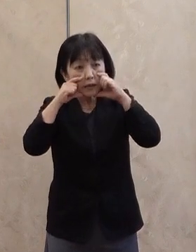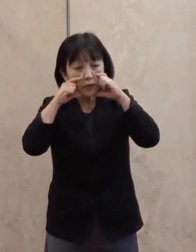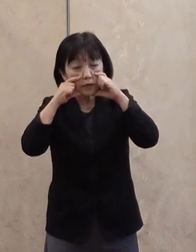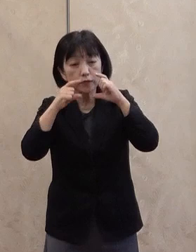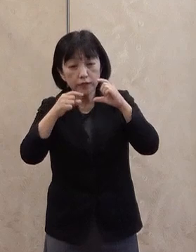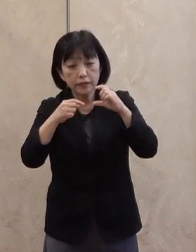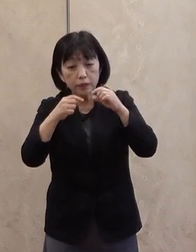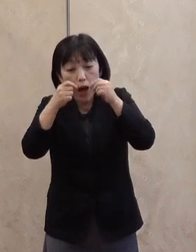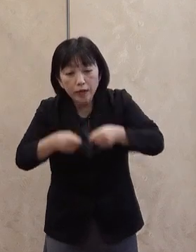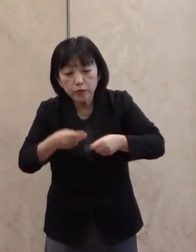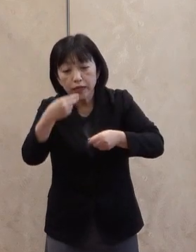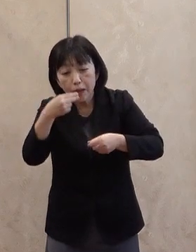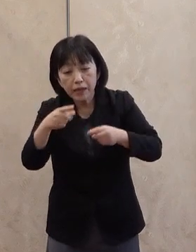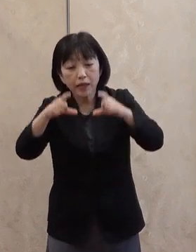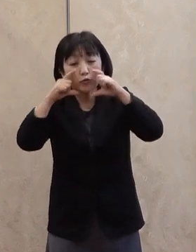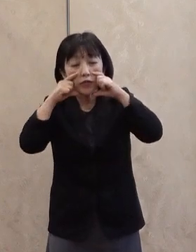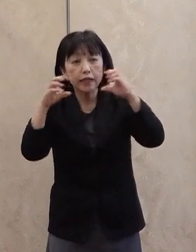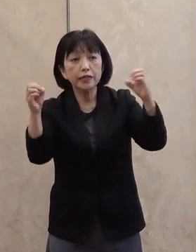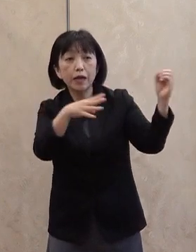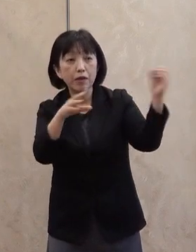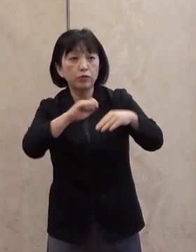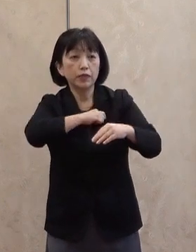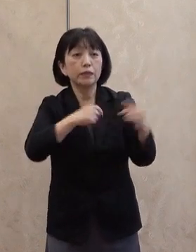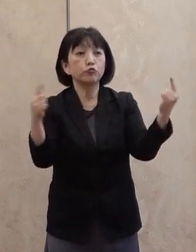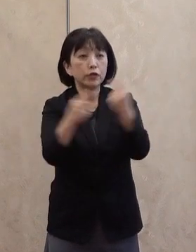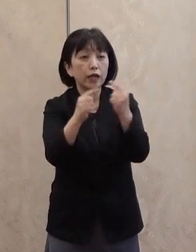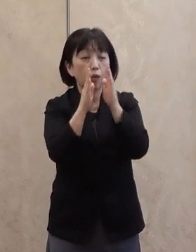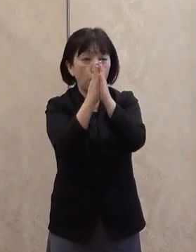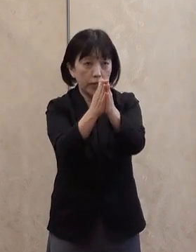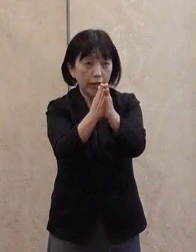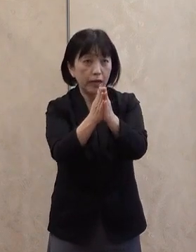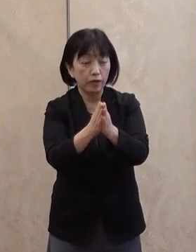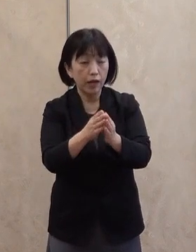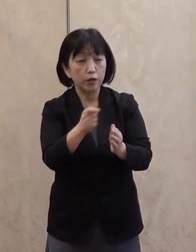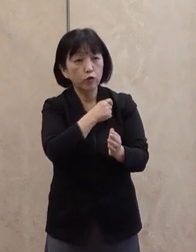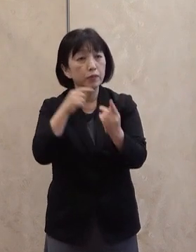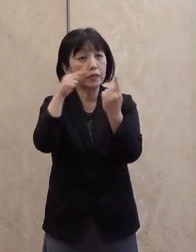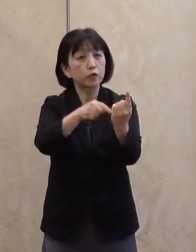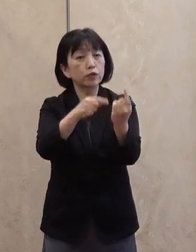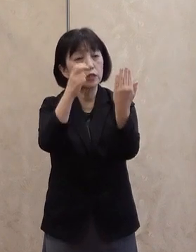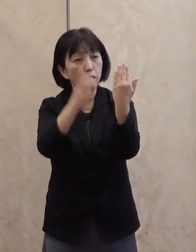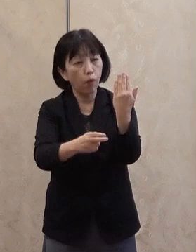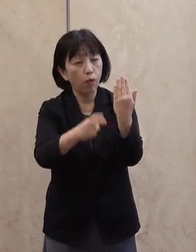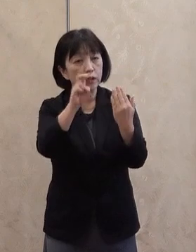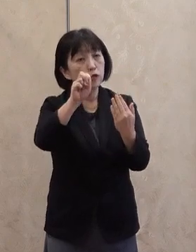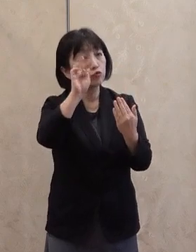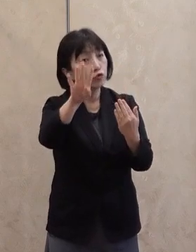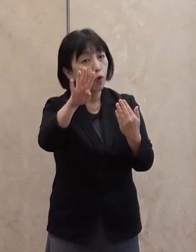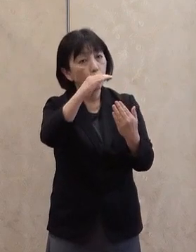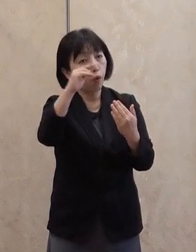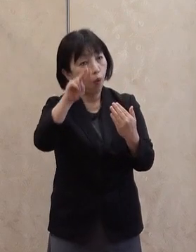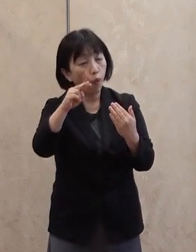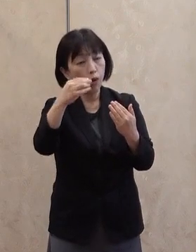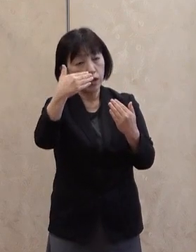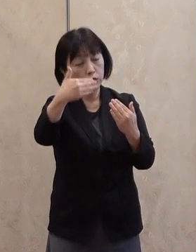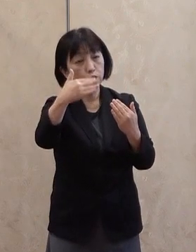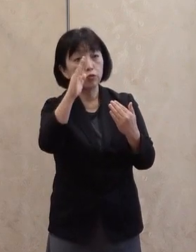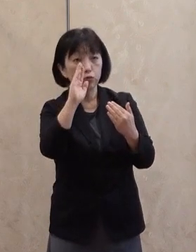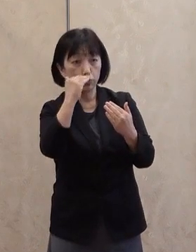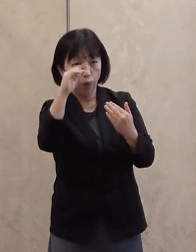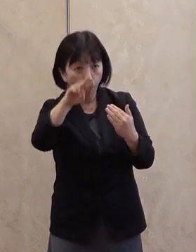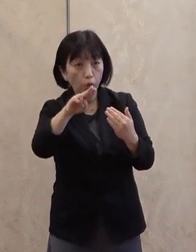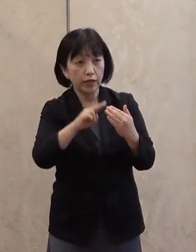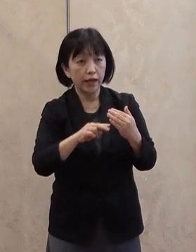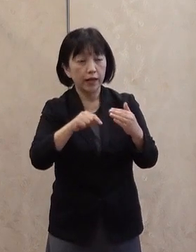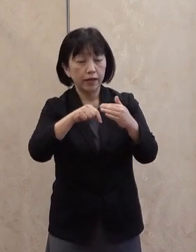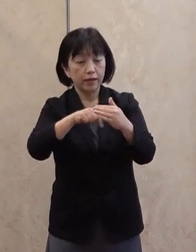義務化の要請、こういったものが特措法の24条9項ということで立て付けは違うけれども、事実上大阪市内と